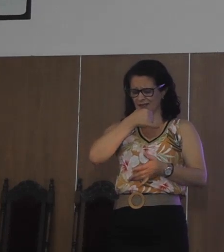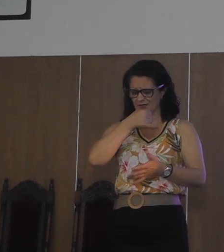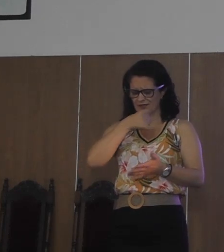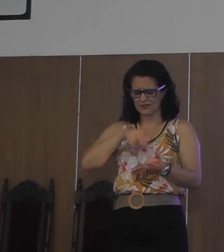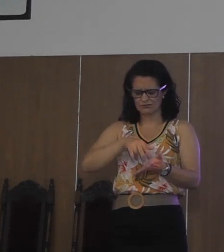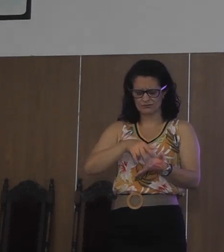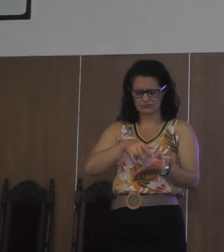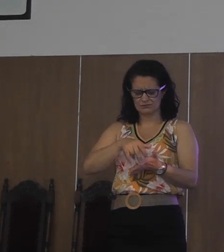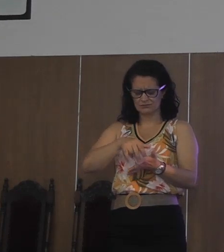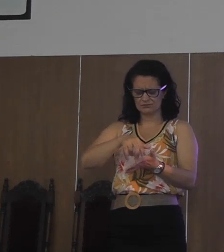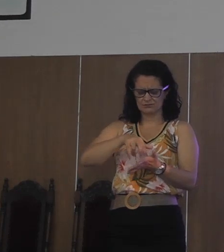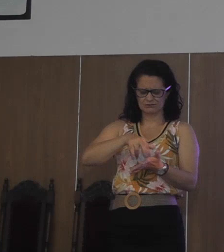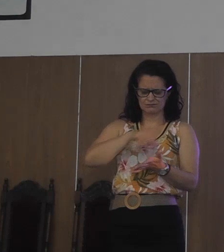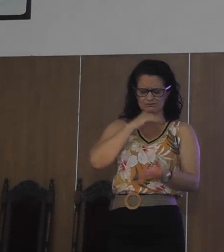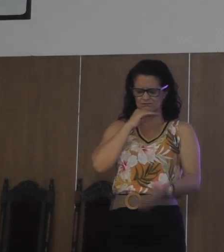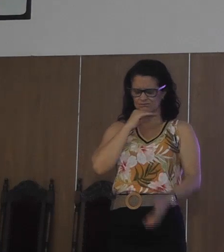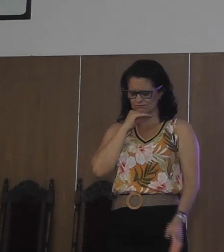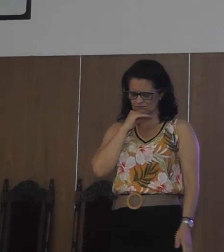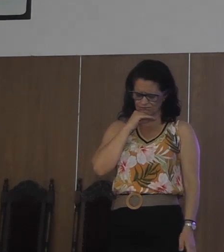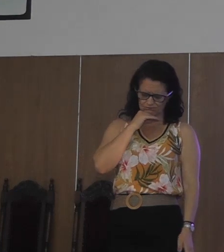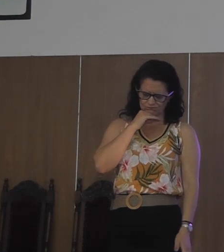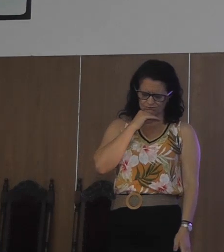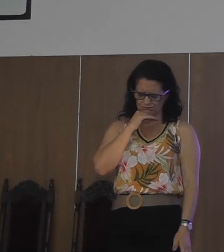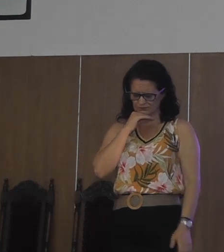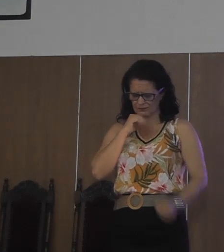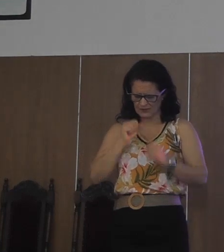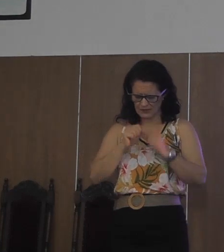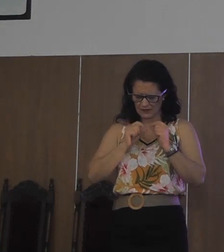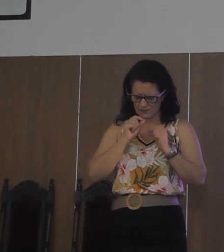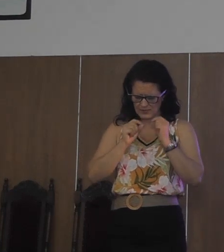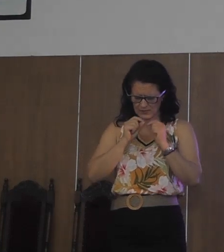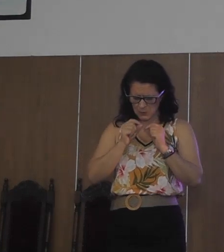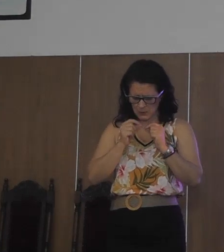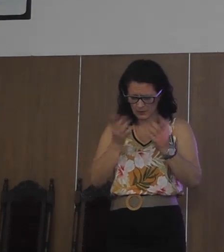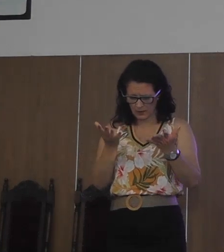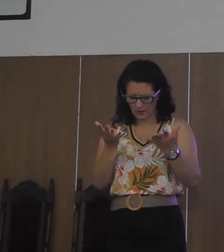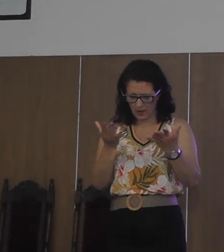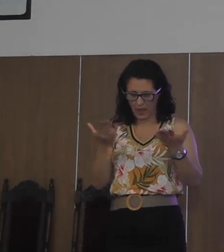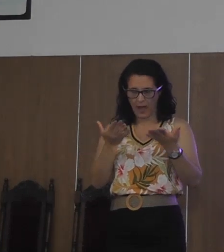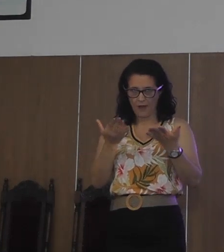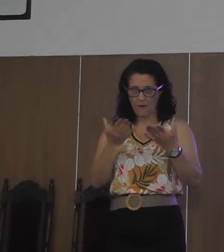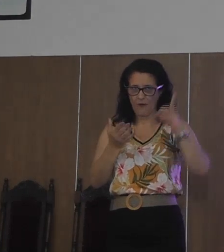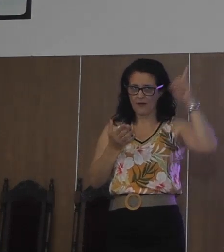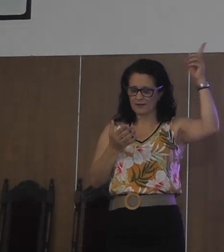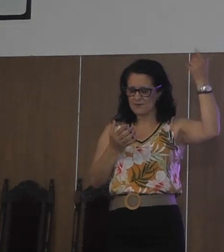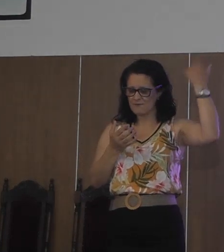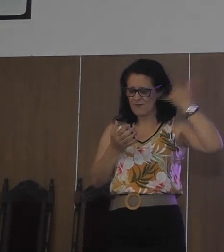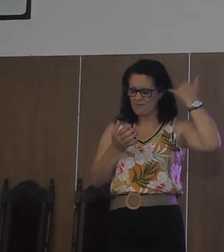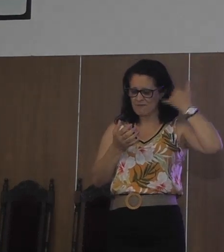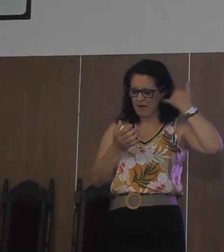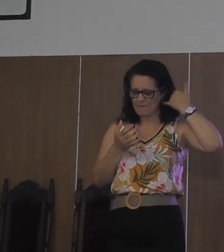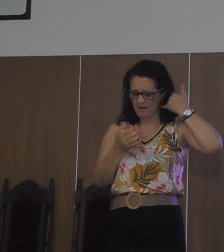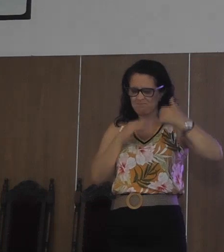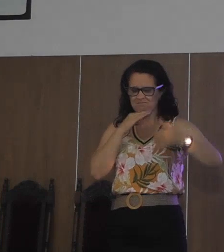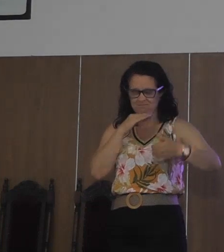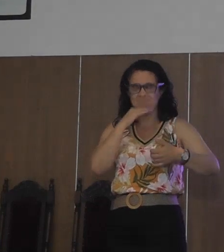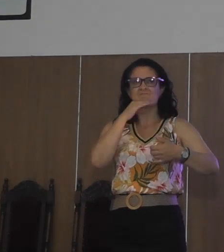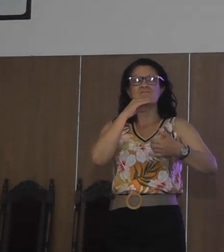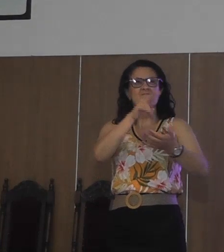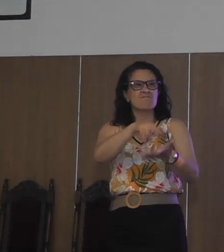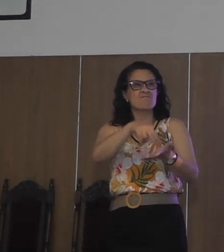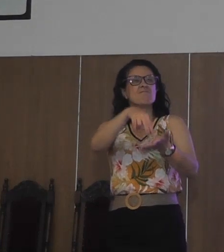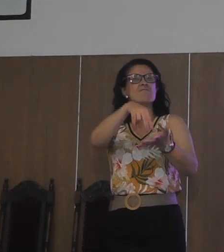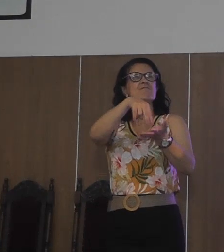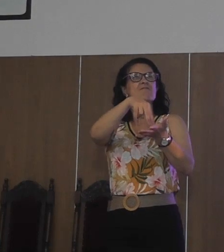apático naquele momento, sem saber o que fazer, agora ele recebe a ordem do general dos generais.